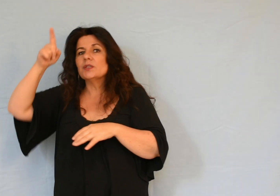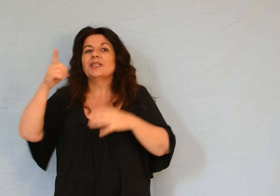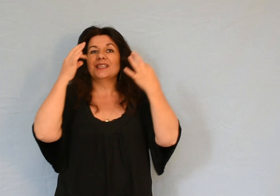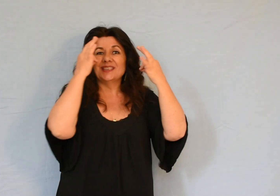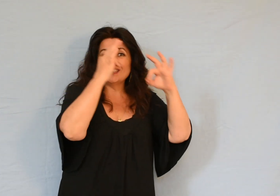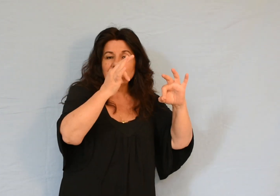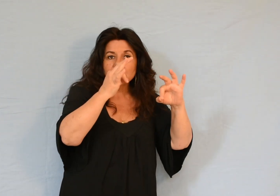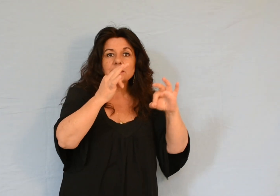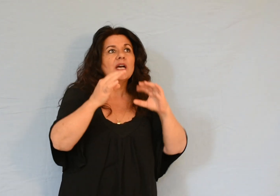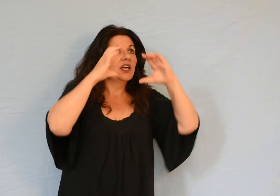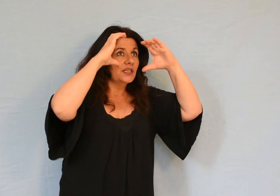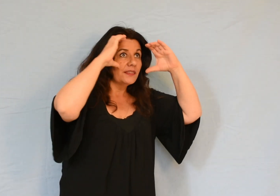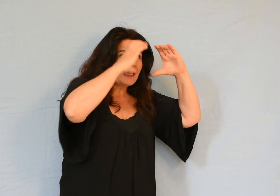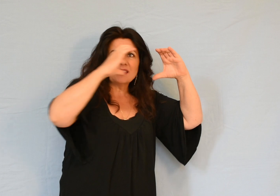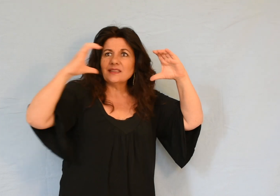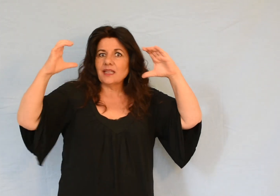7 têtes, un diadème.